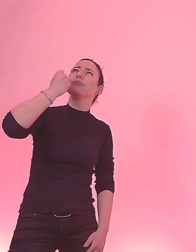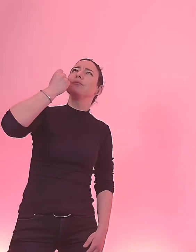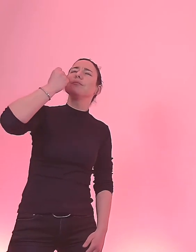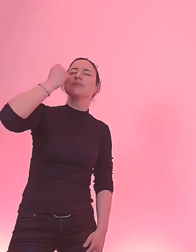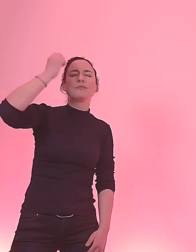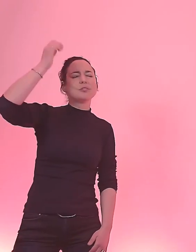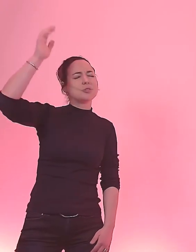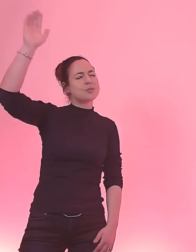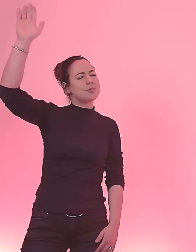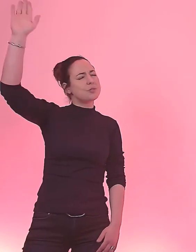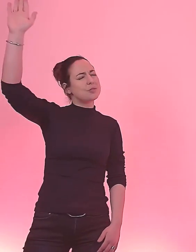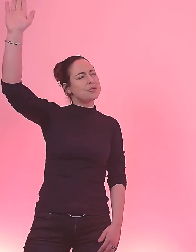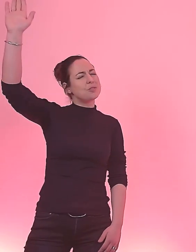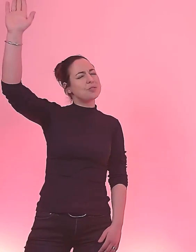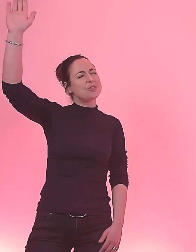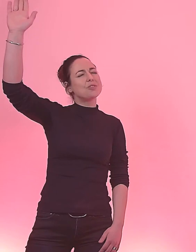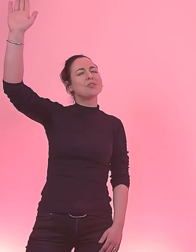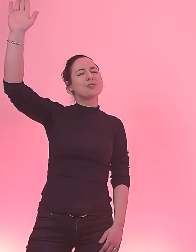mensen